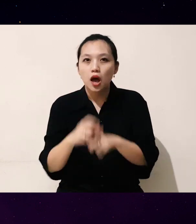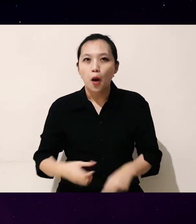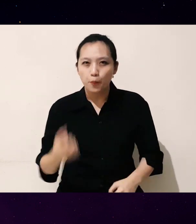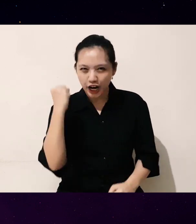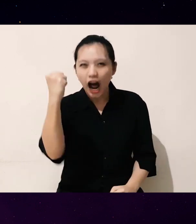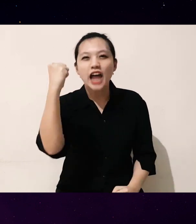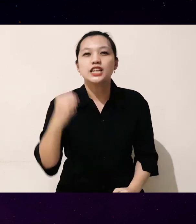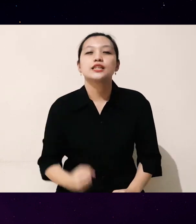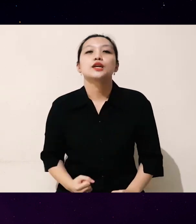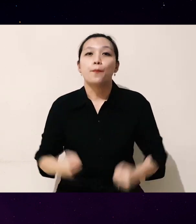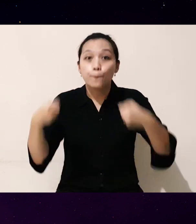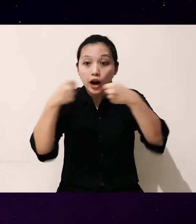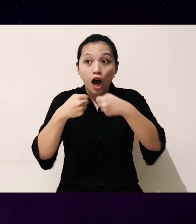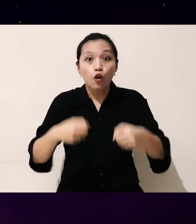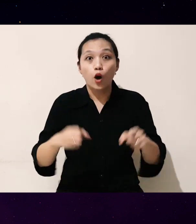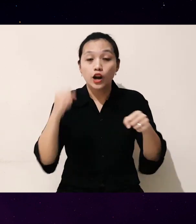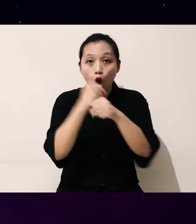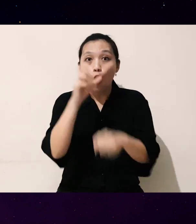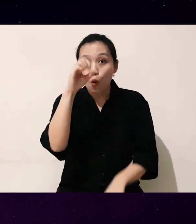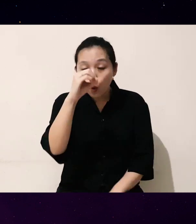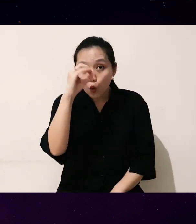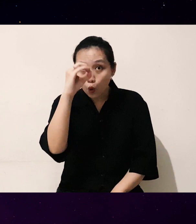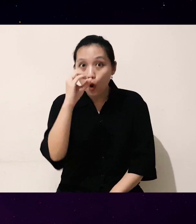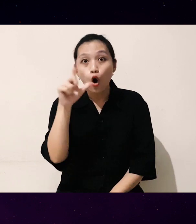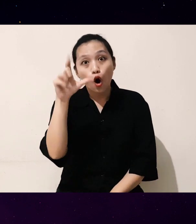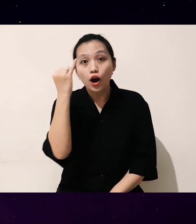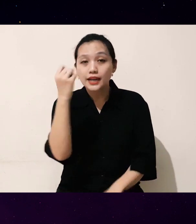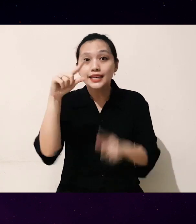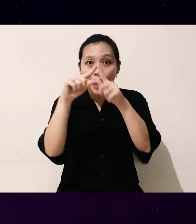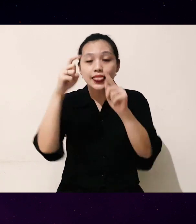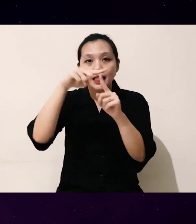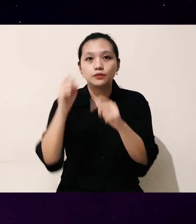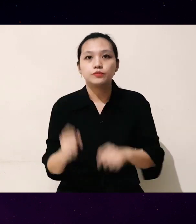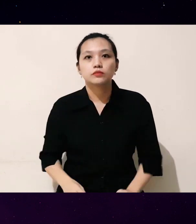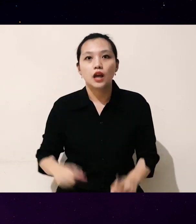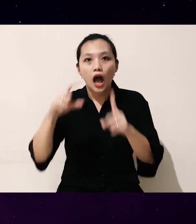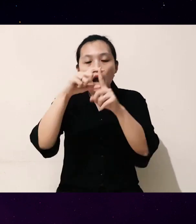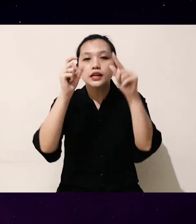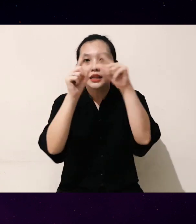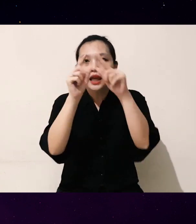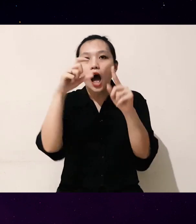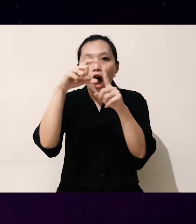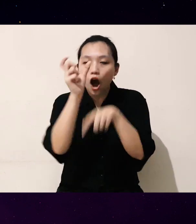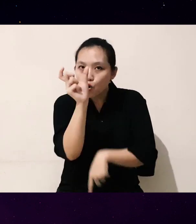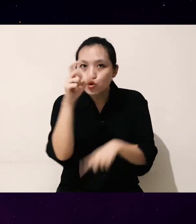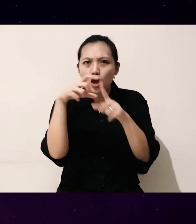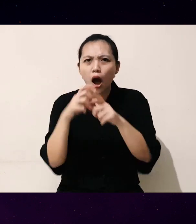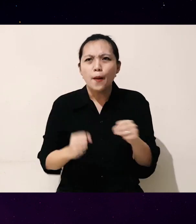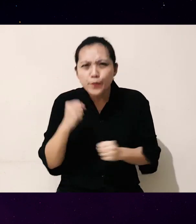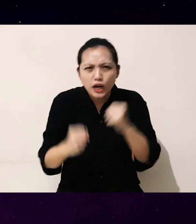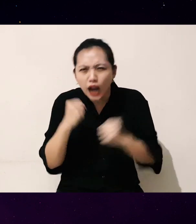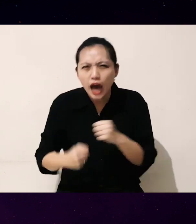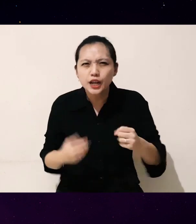Goliat. Postur hidup keempat yang Tuhan ingin kita pelajari dan aplikasikan dari kehidupan Daud adalah Daud